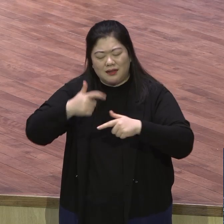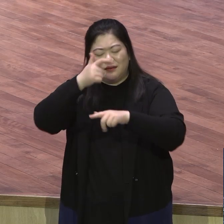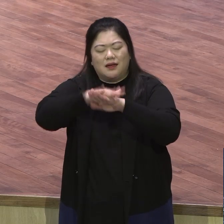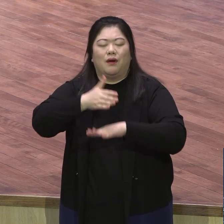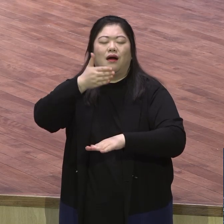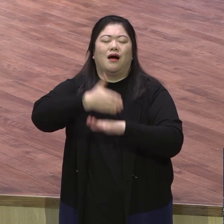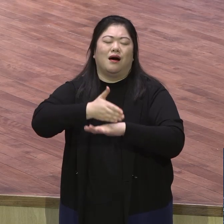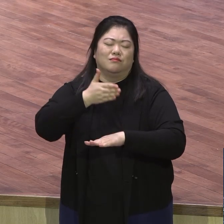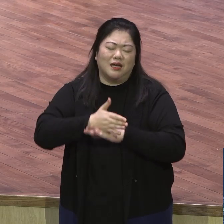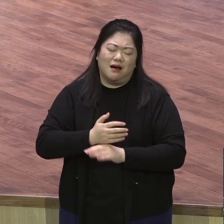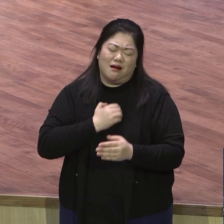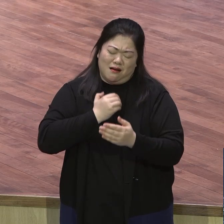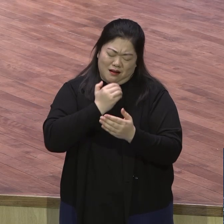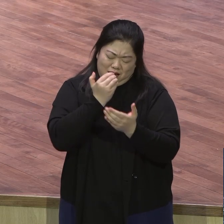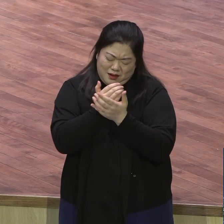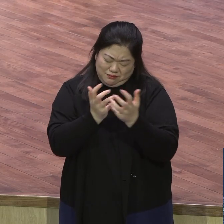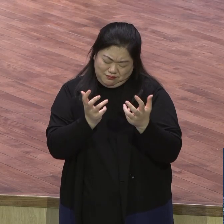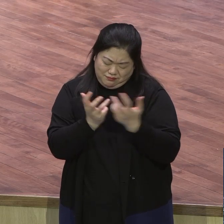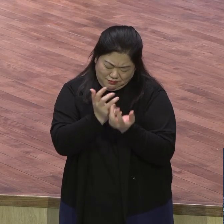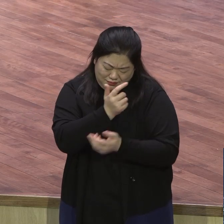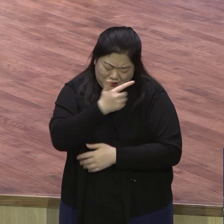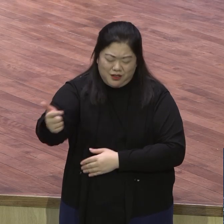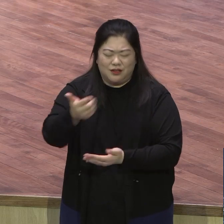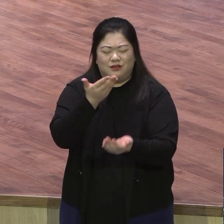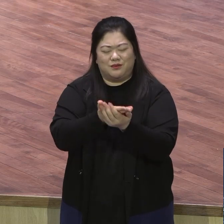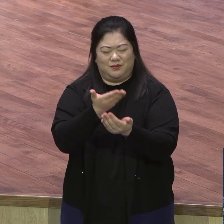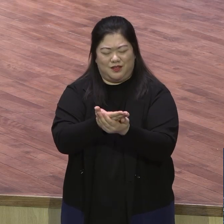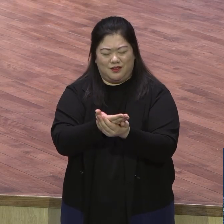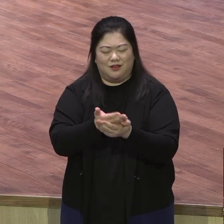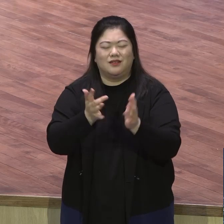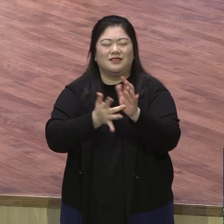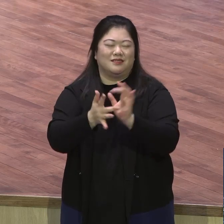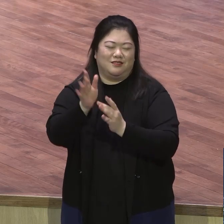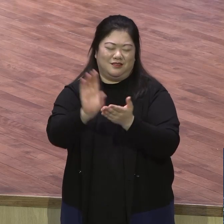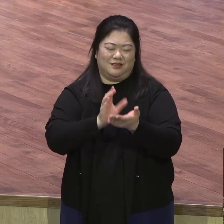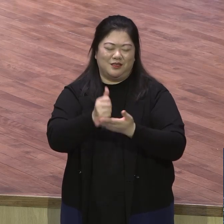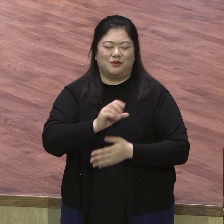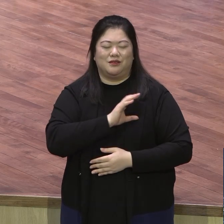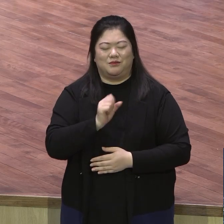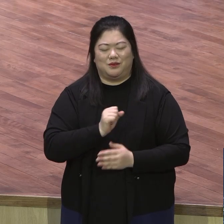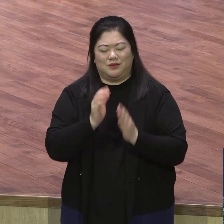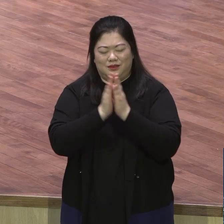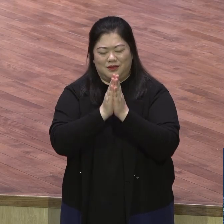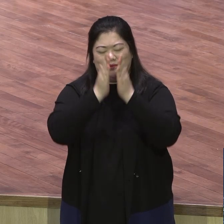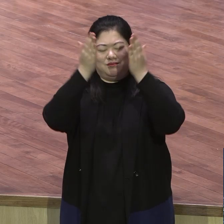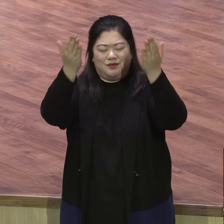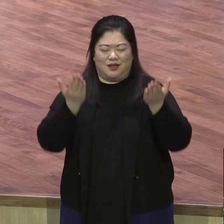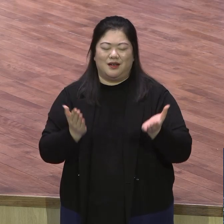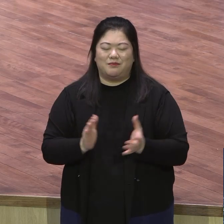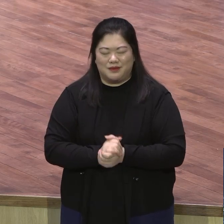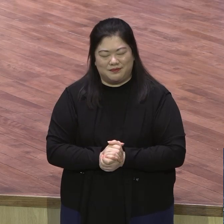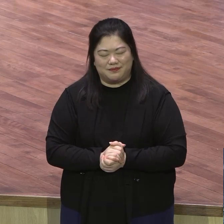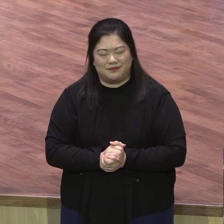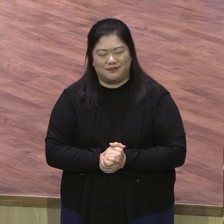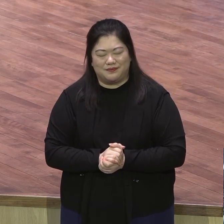치유가 되어지게 하여 주옵소서 예수 가시토록 받도록 기도합니다. 아멘